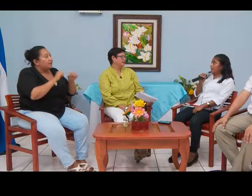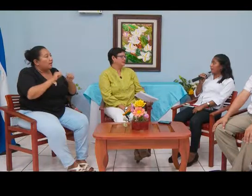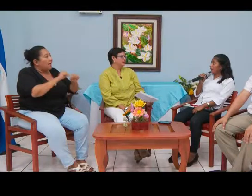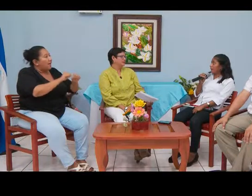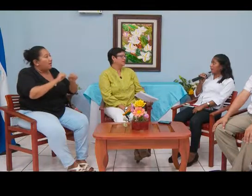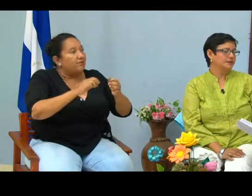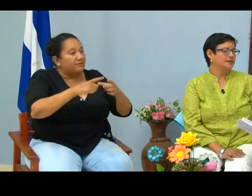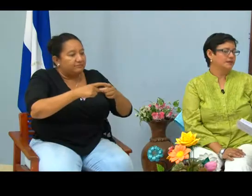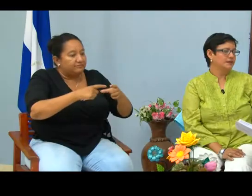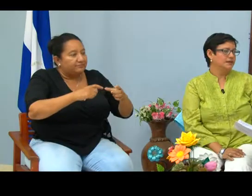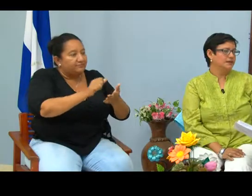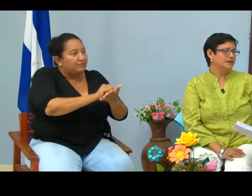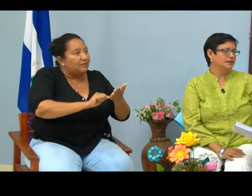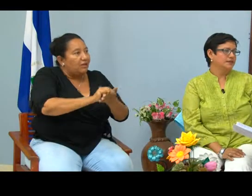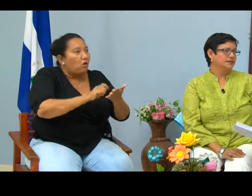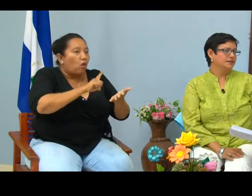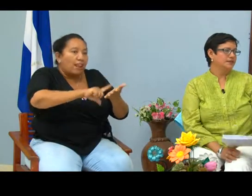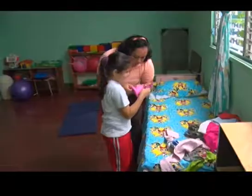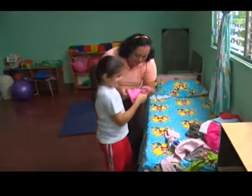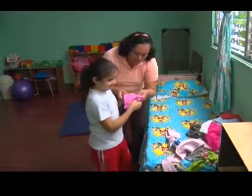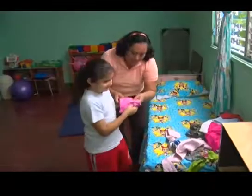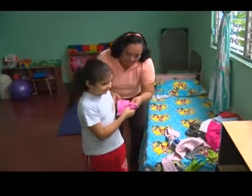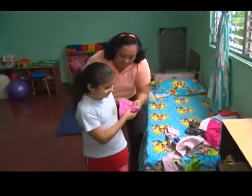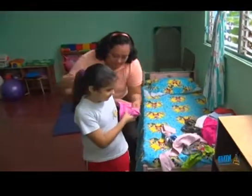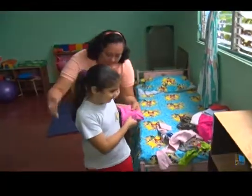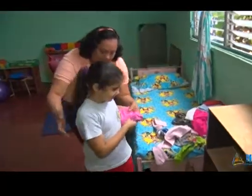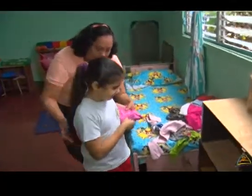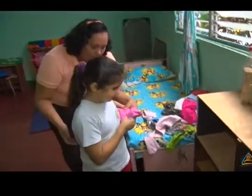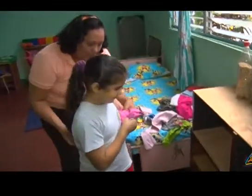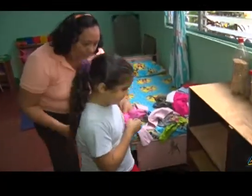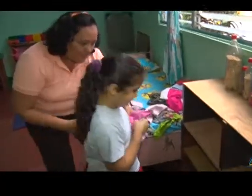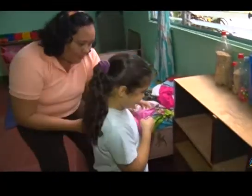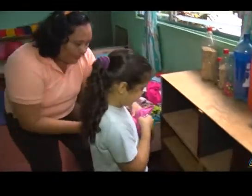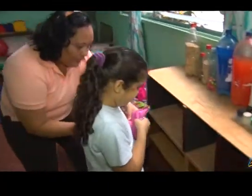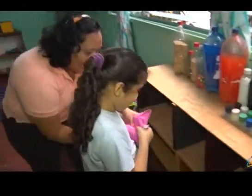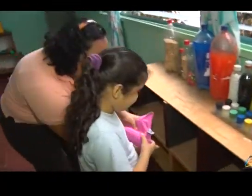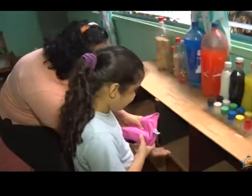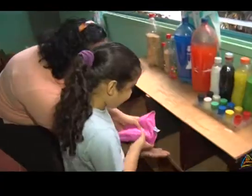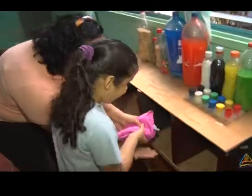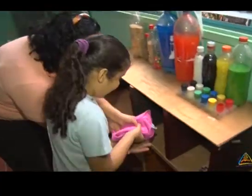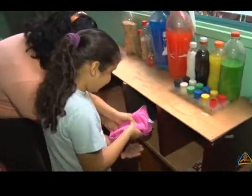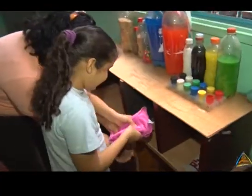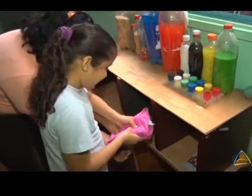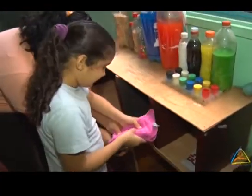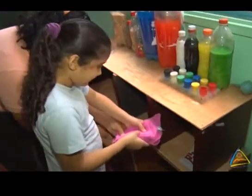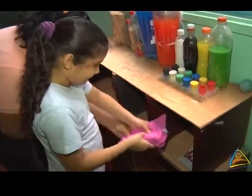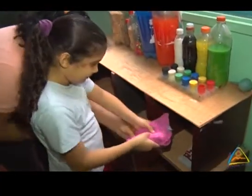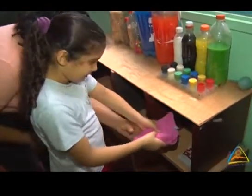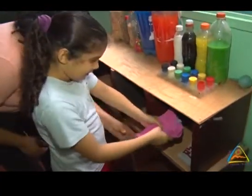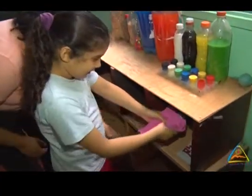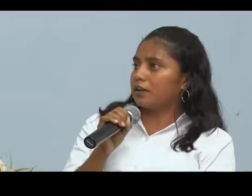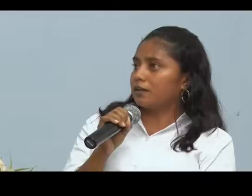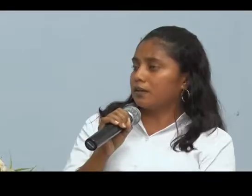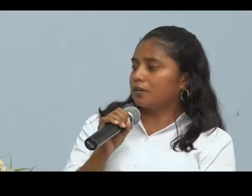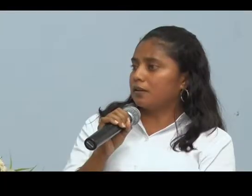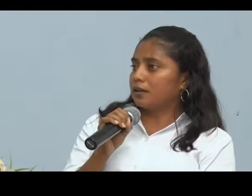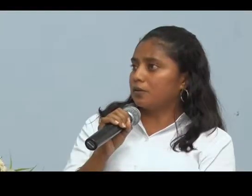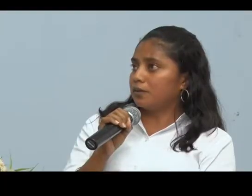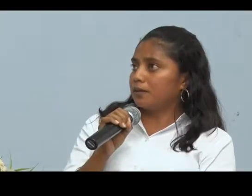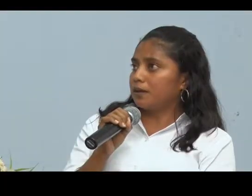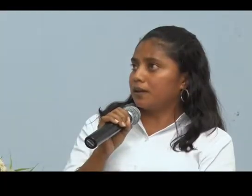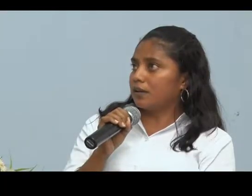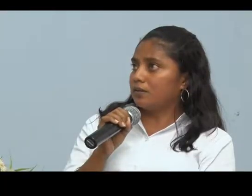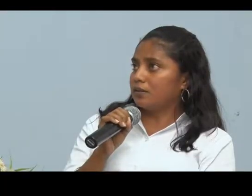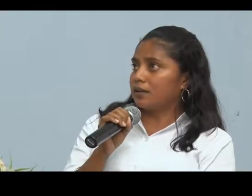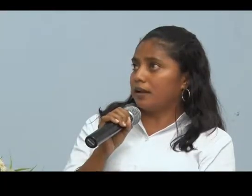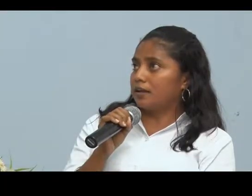lavar un traste, limpiar la casa, arreglar su cama, arreglar los juguetes, arreglar los zapatos. Esos son deberes, esos son valores que vas